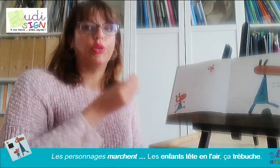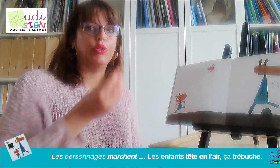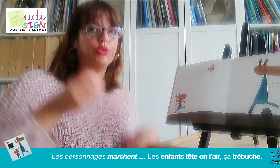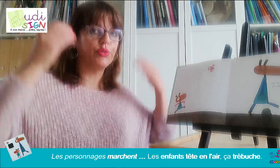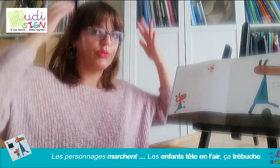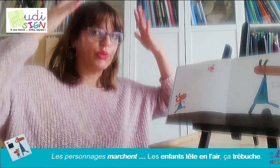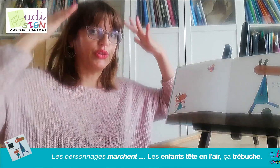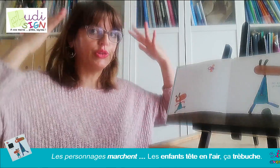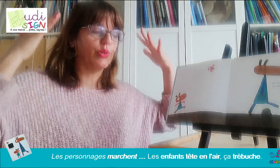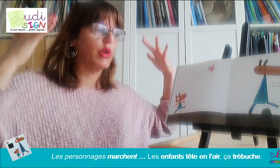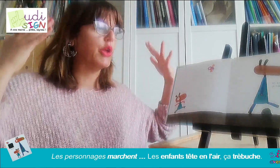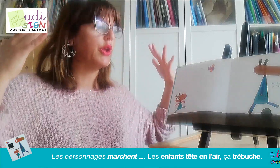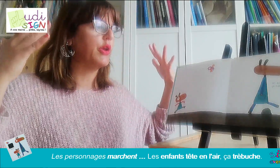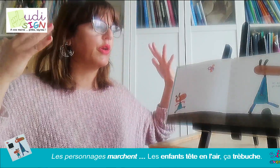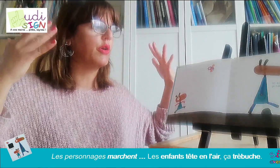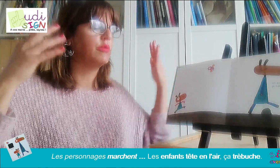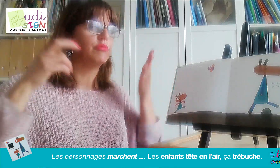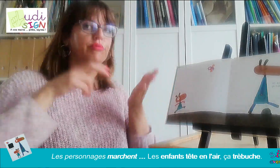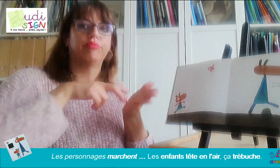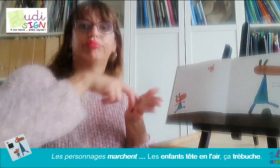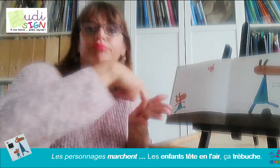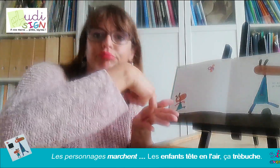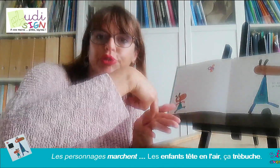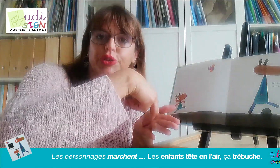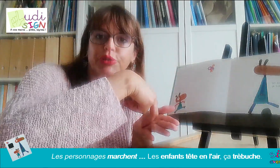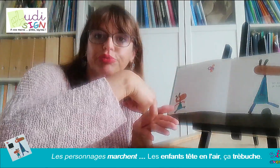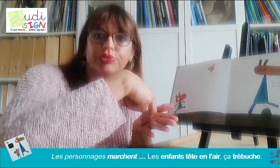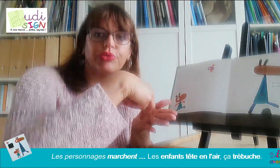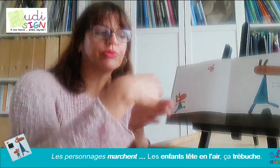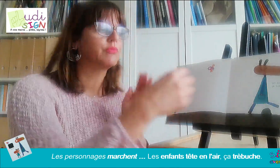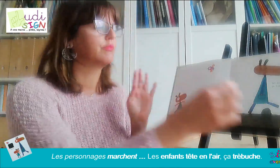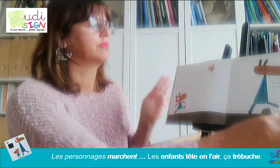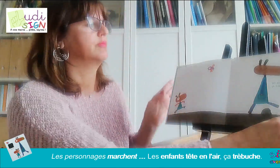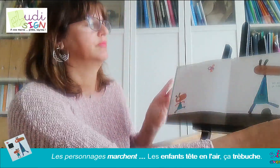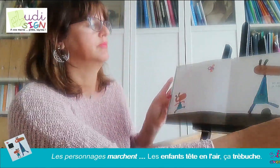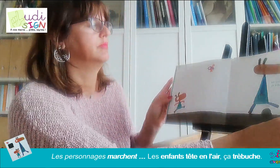Les enfants tête en l'air, ça trébuche.